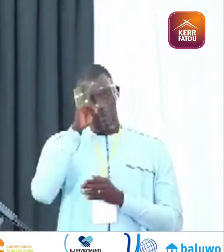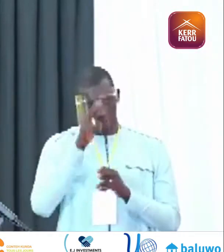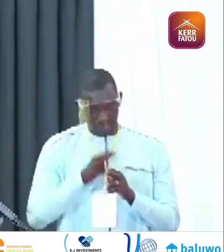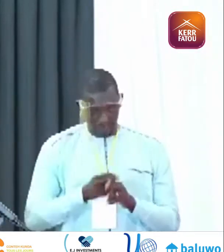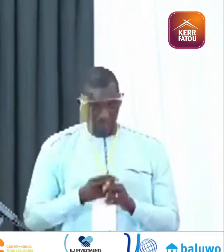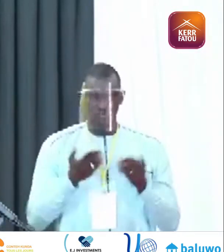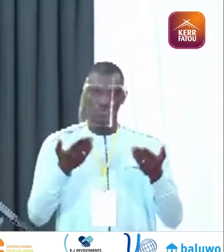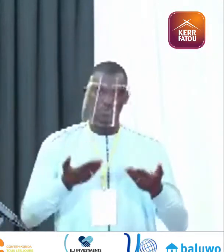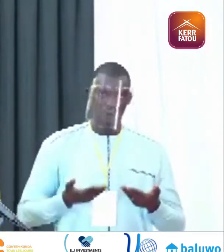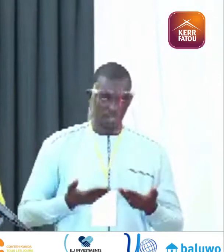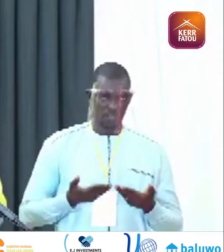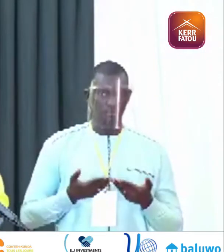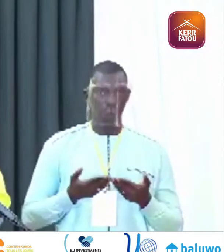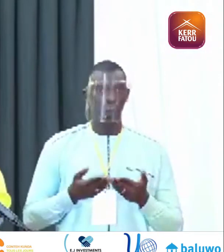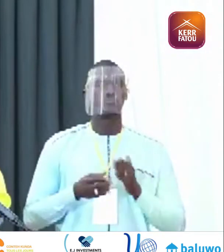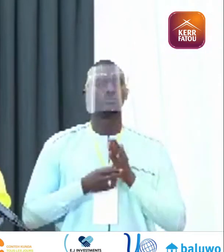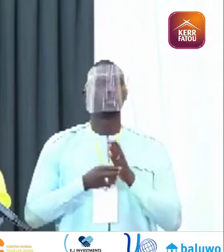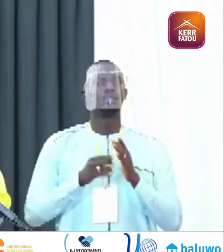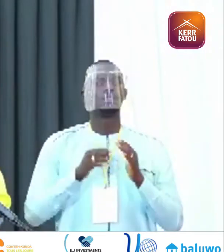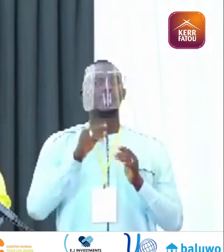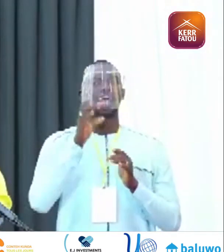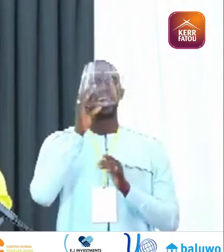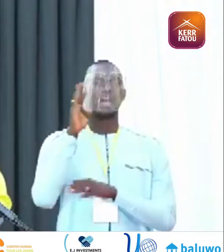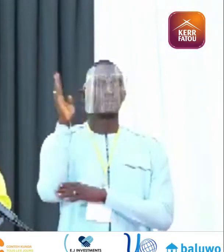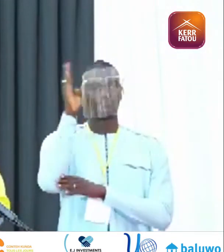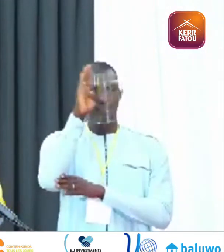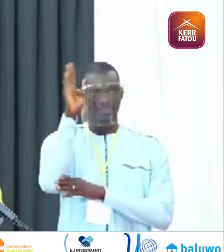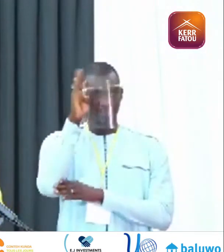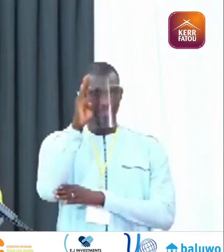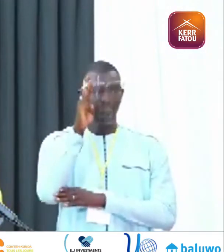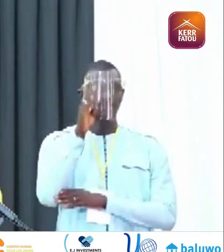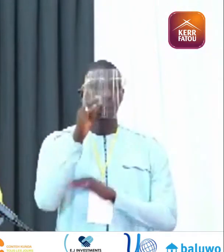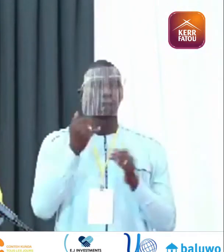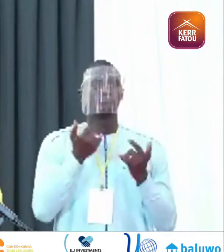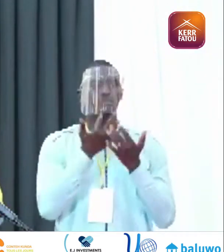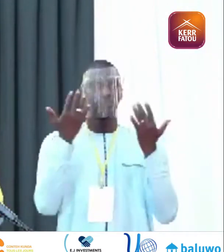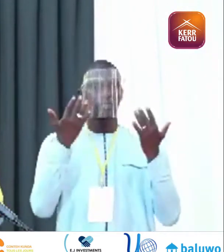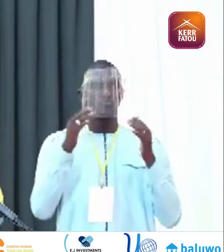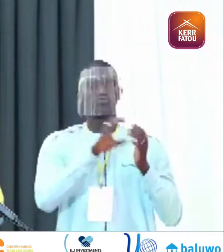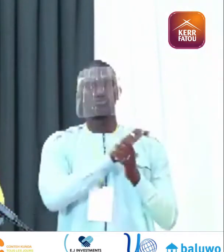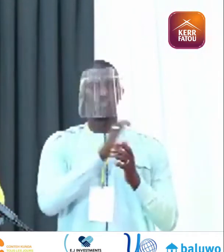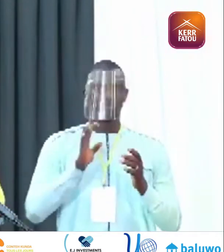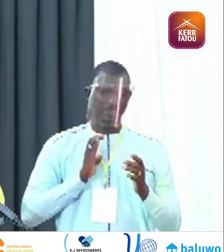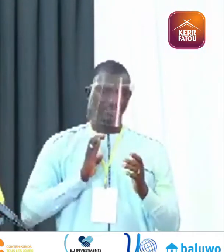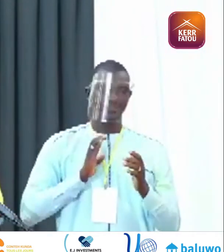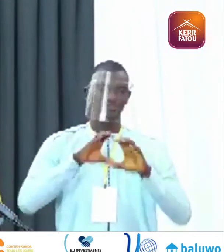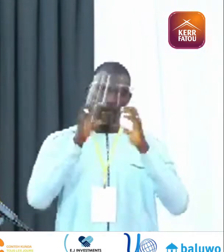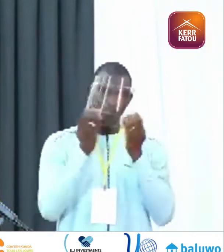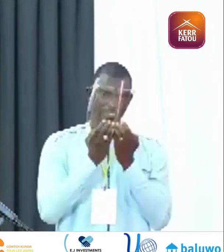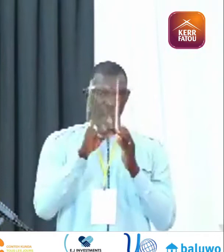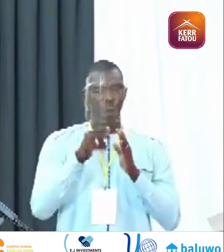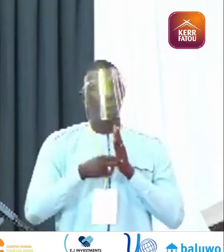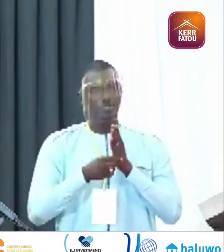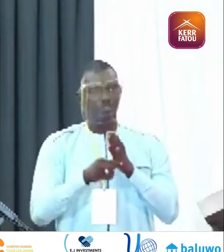the Emir of the Ahmadiyya Jamaat community to lead us in Muslim prayers. Emir.